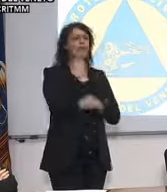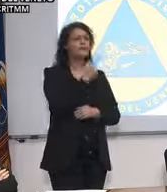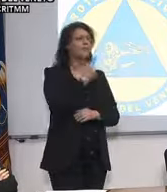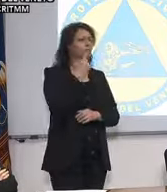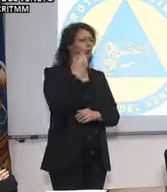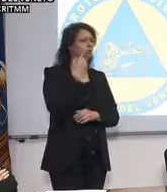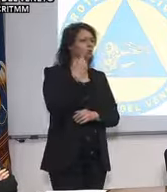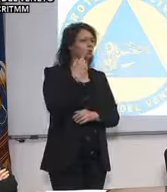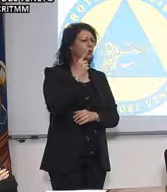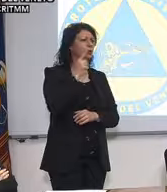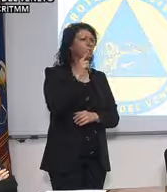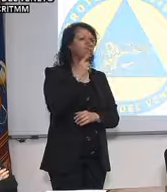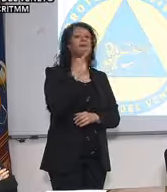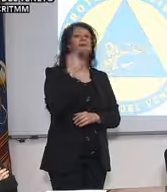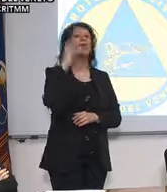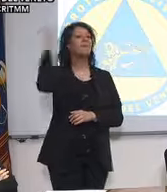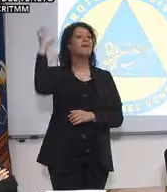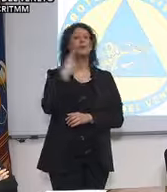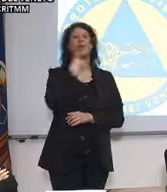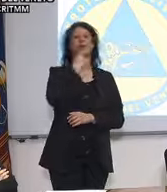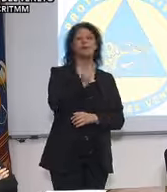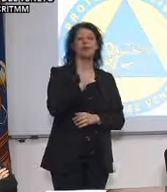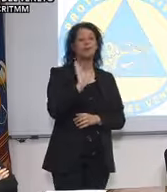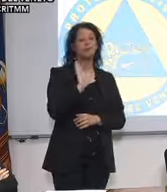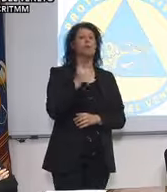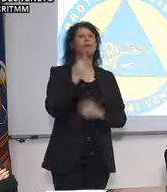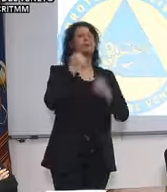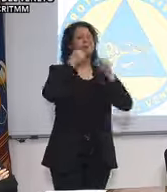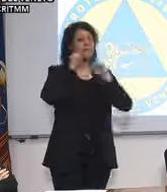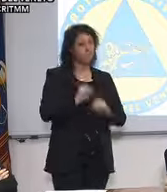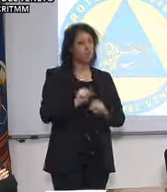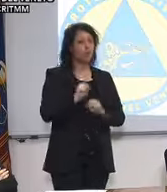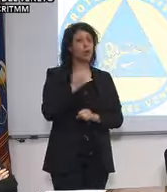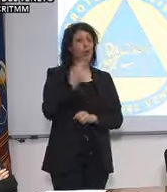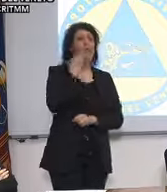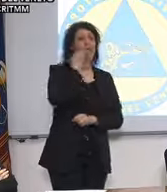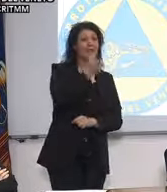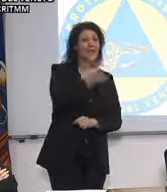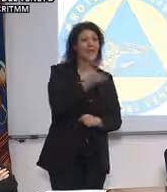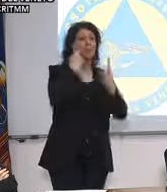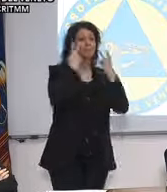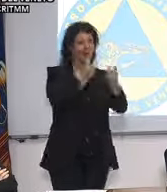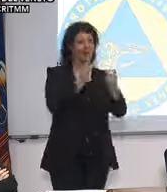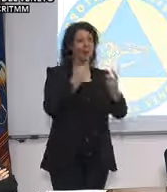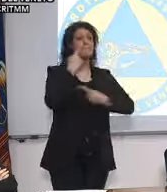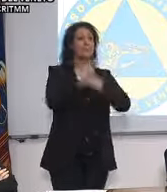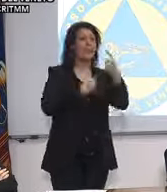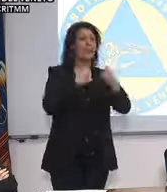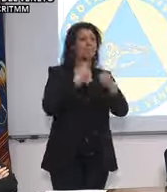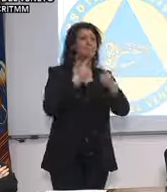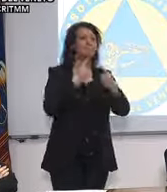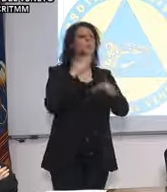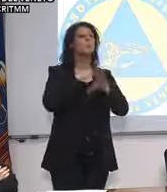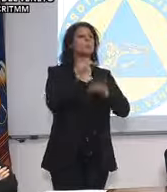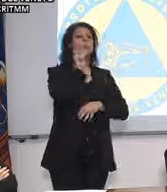non noi. Ho detto si può andare a visitare i parenti, devono essere dei congiunti, però in effetti. Cioè. C'è senso che non